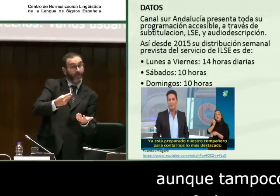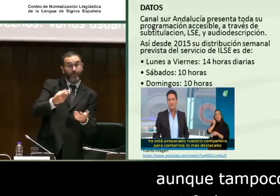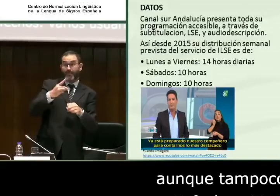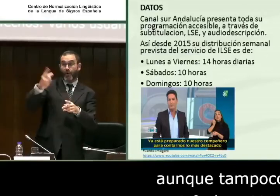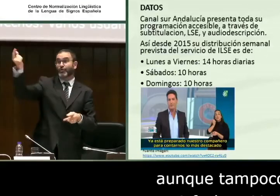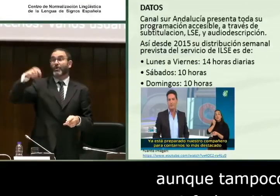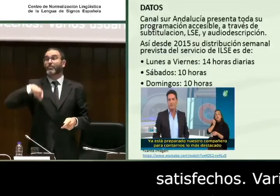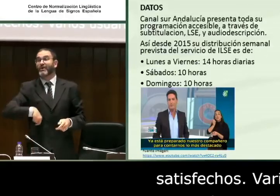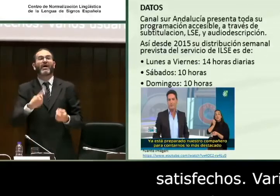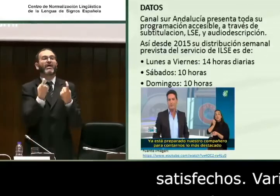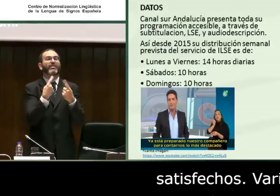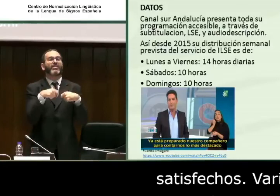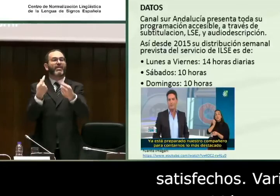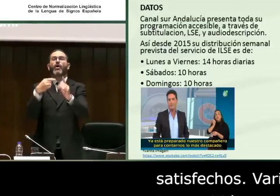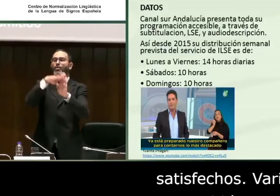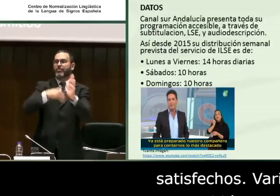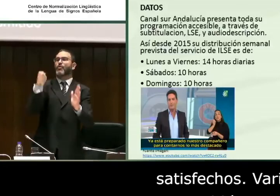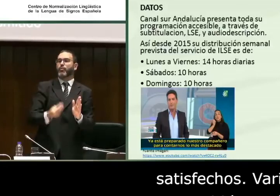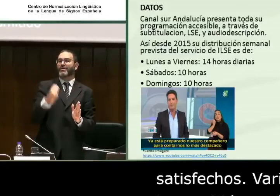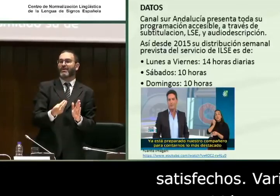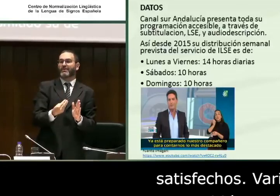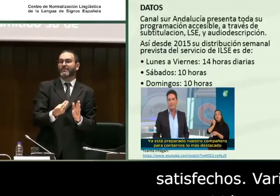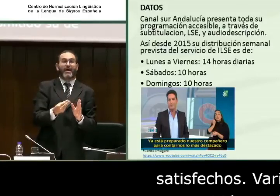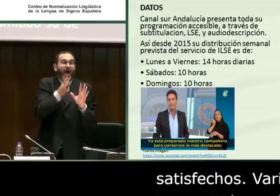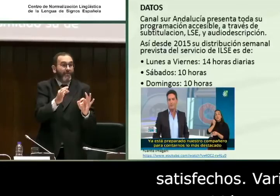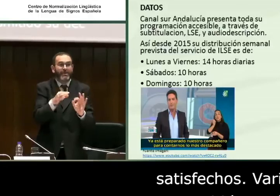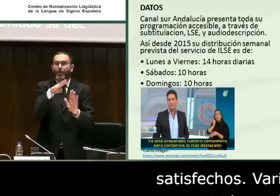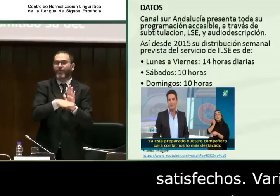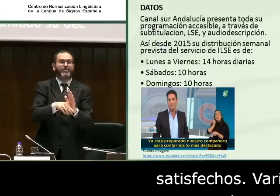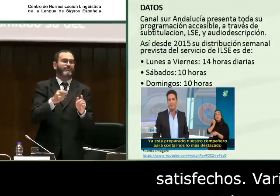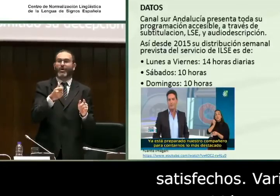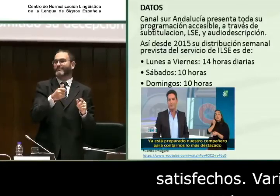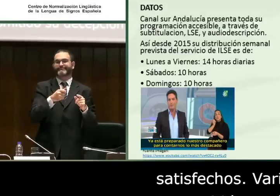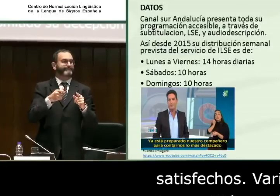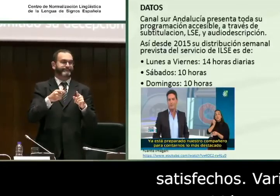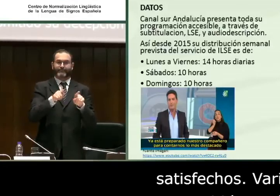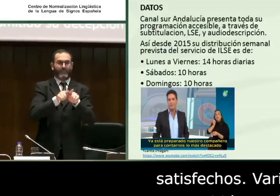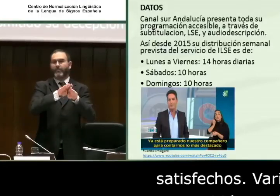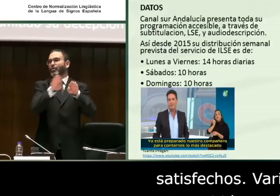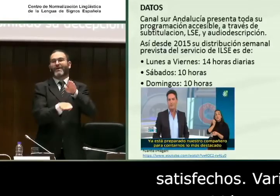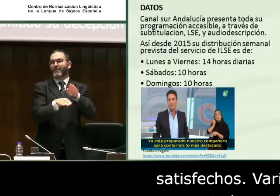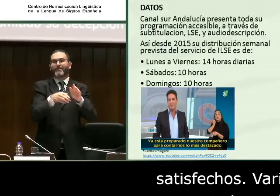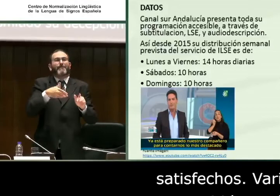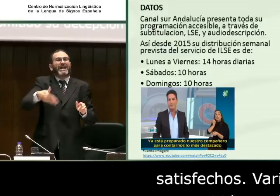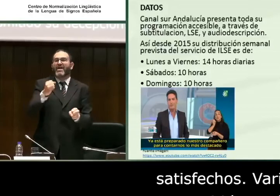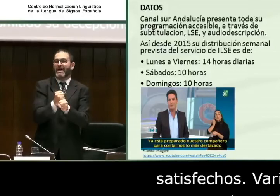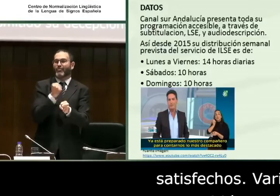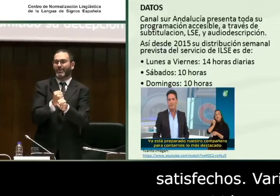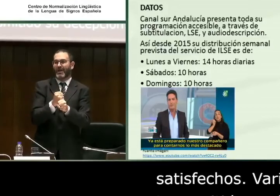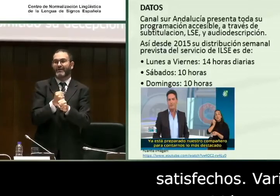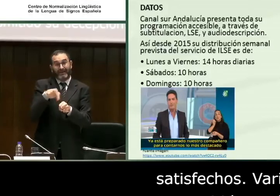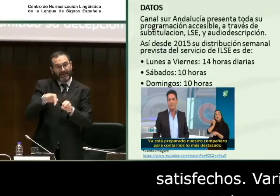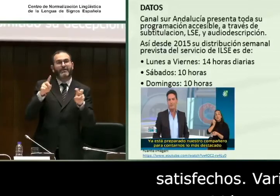intérpretes profesionales de calidad y que se den unas buenas condiciones laborales para conseguir la captación de